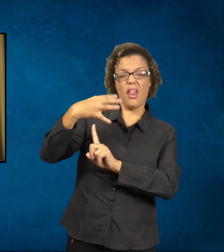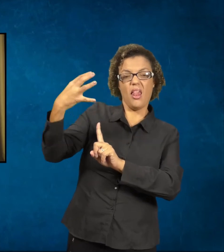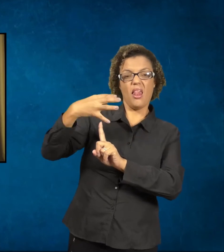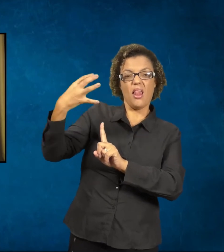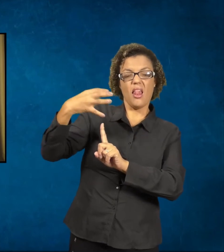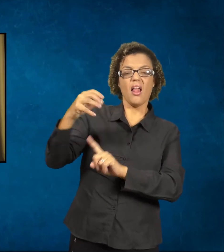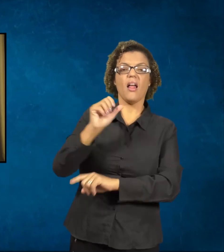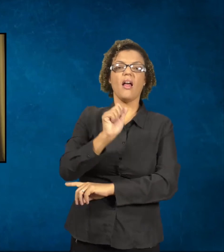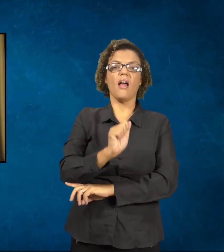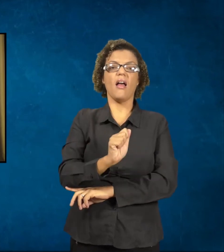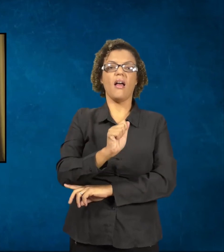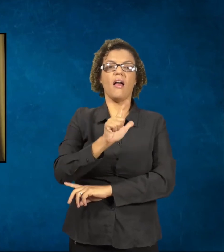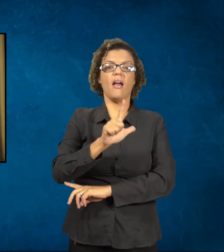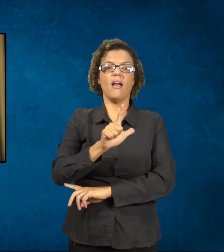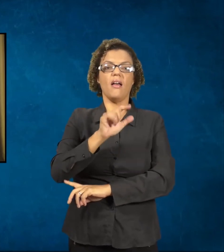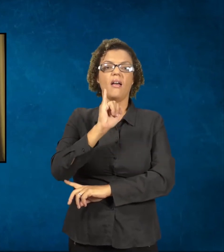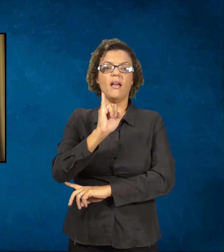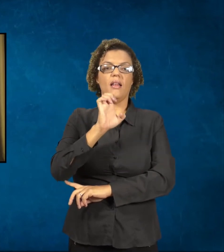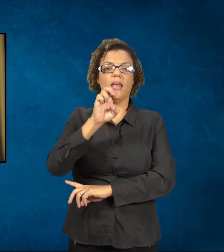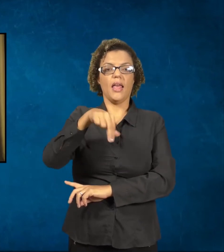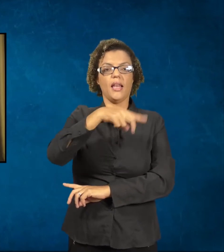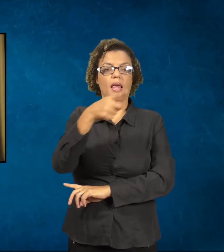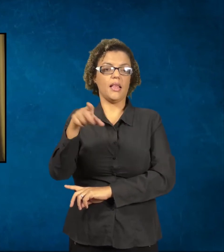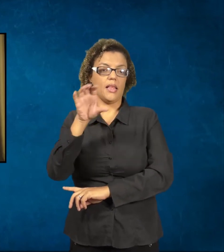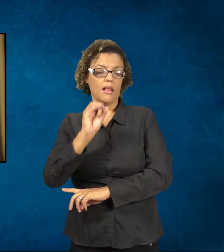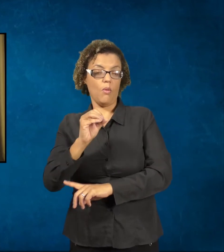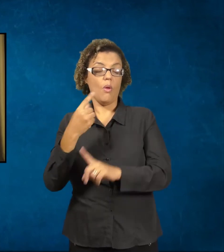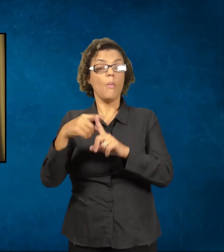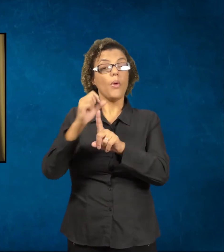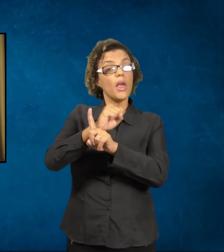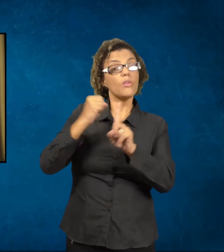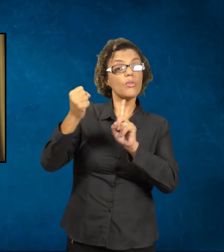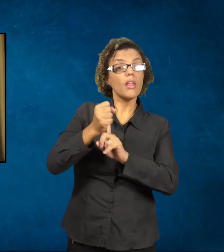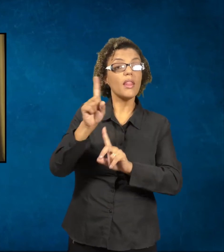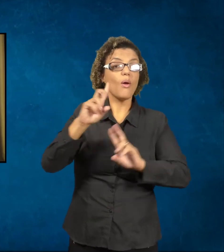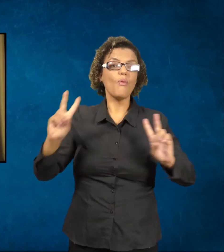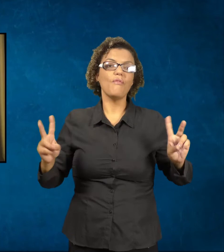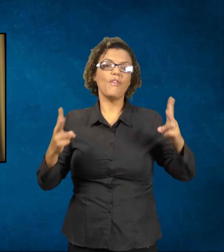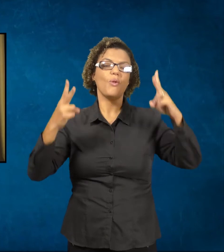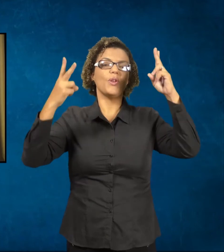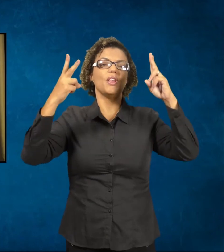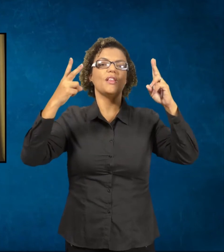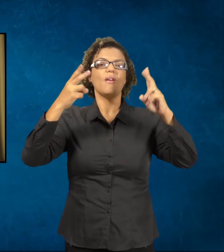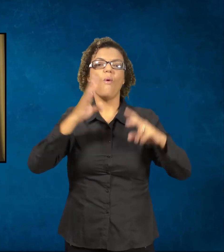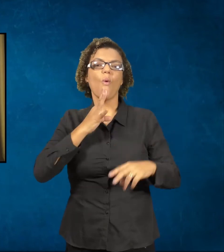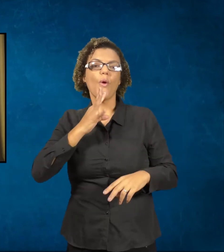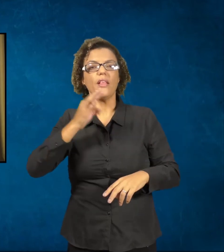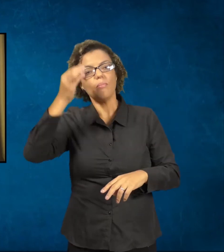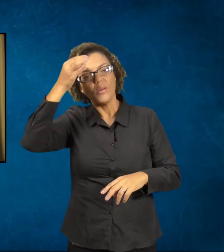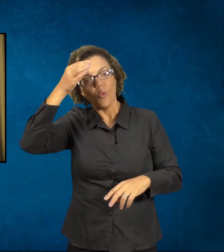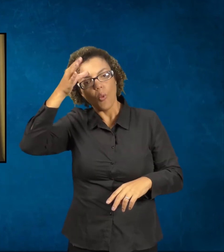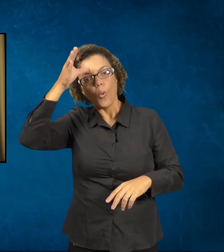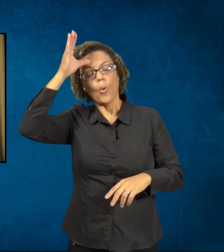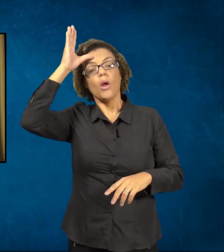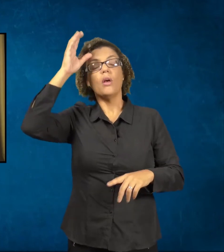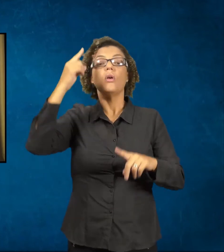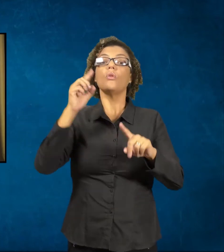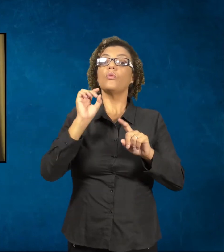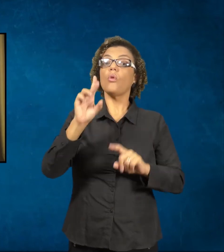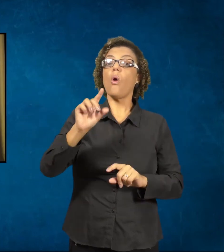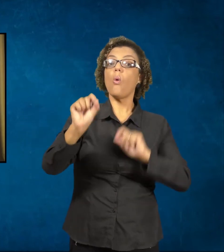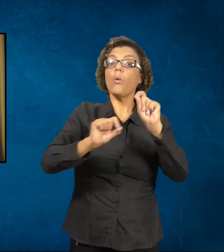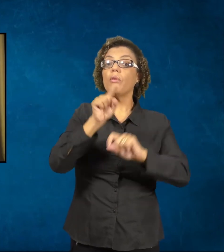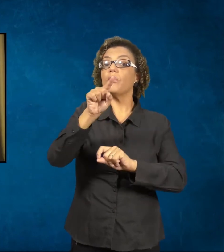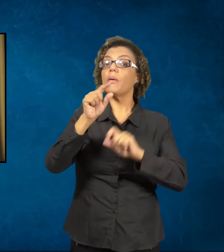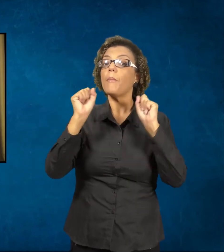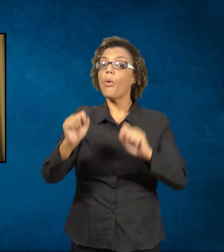que você pode obter através dele. Então as pessoas, digamos, têm que ler 10 livros para passar num concurso e